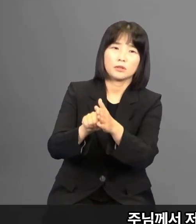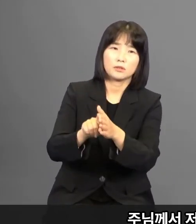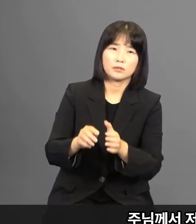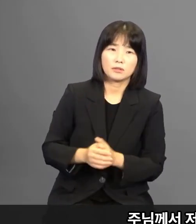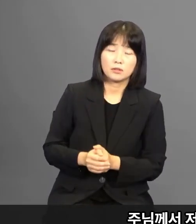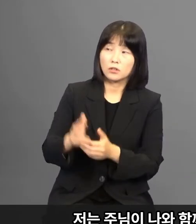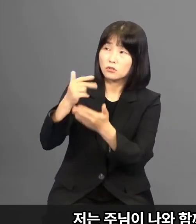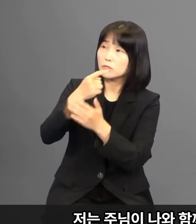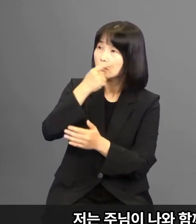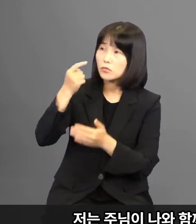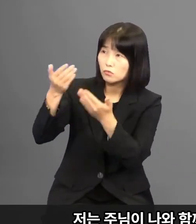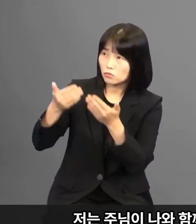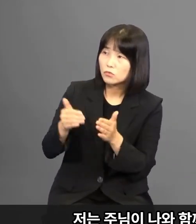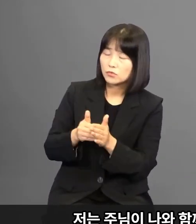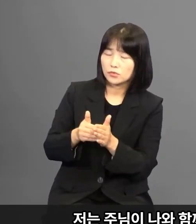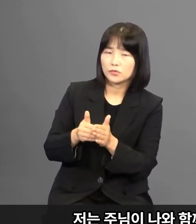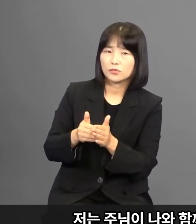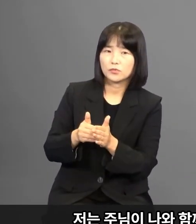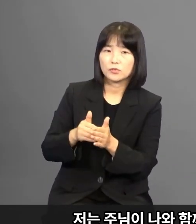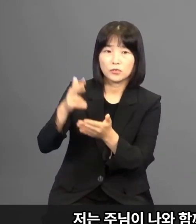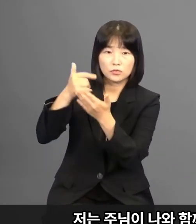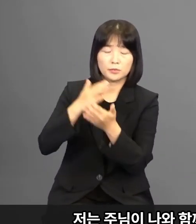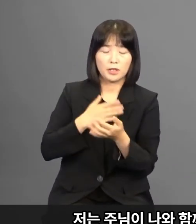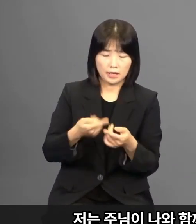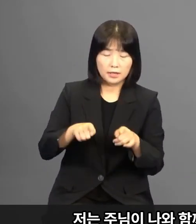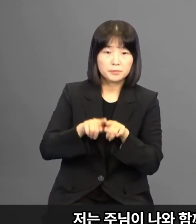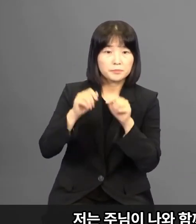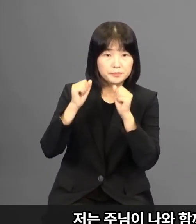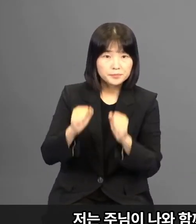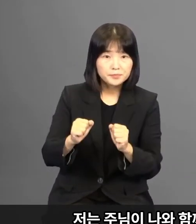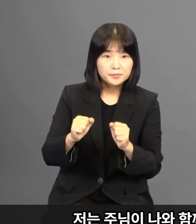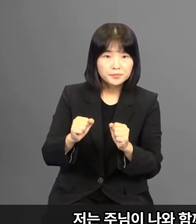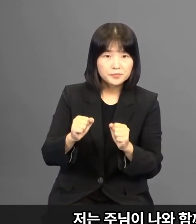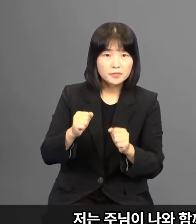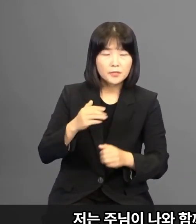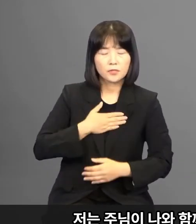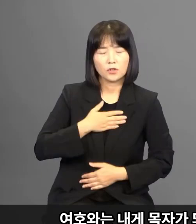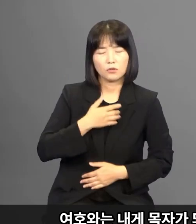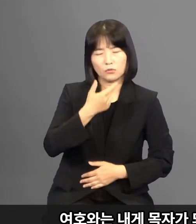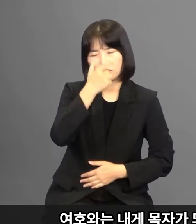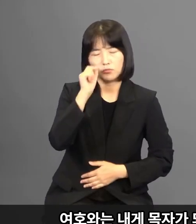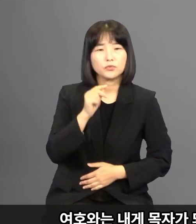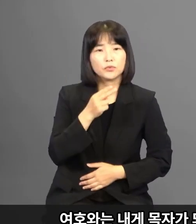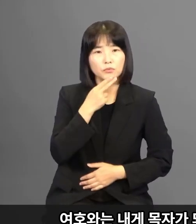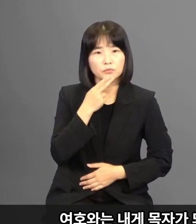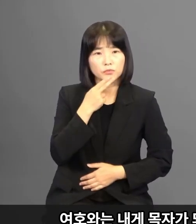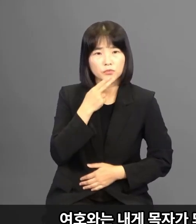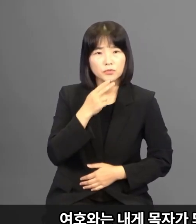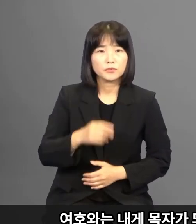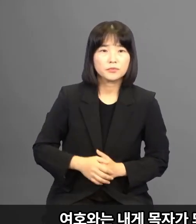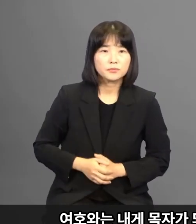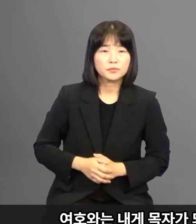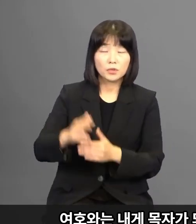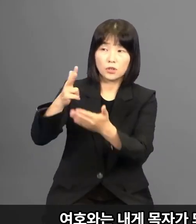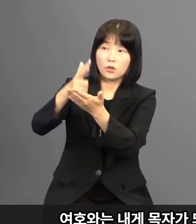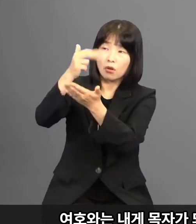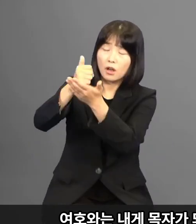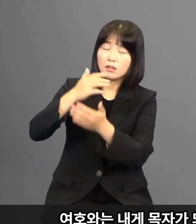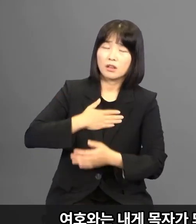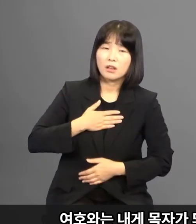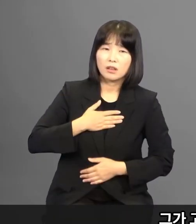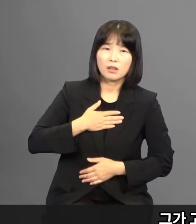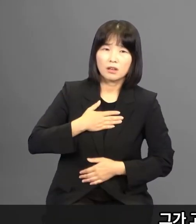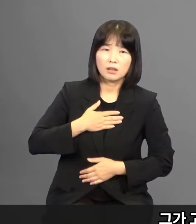증거해 주셨잖아요. 저는 주님이 나와 함께 하시니 저는 부족함이 없습니다. 여호와는 내게 목자가 되시니 내가